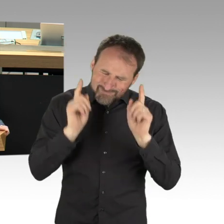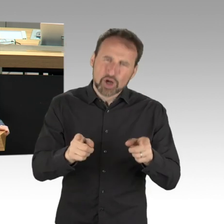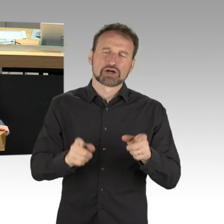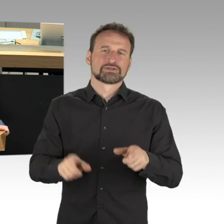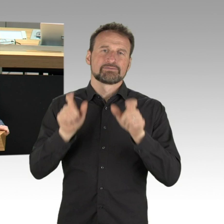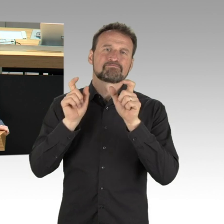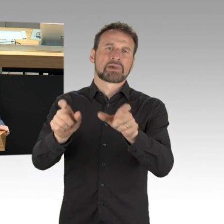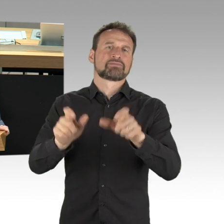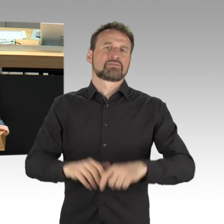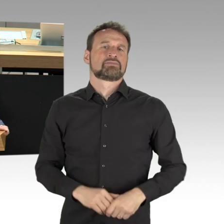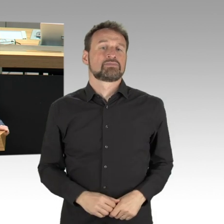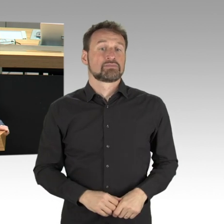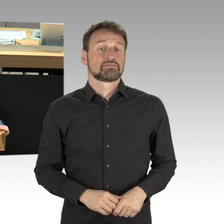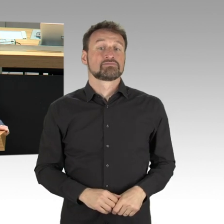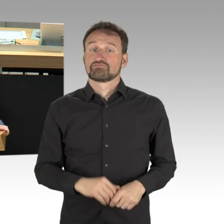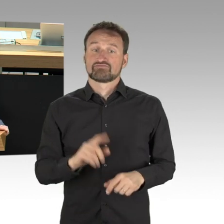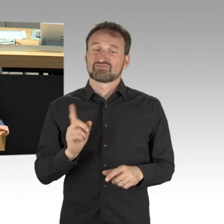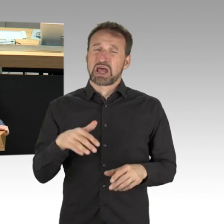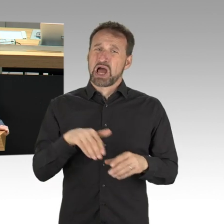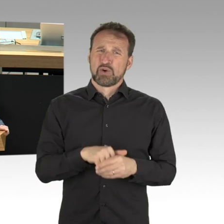Jahr stattfindet.